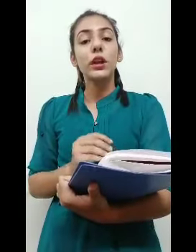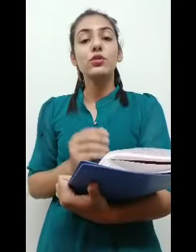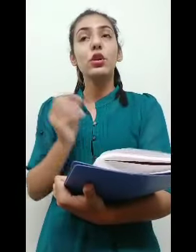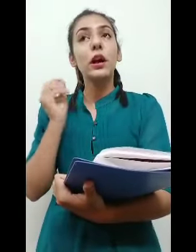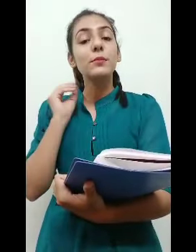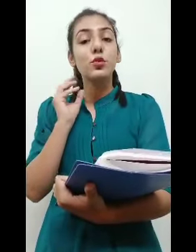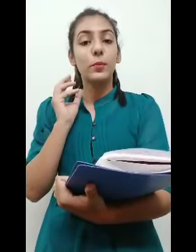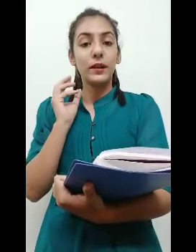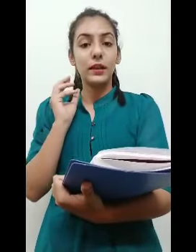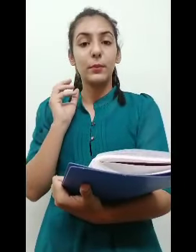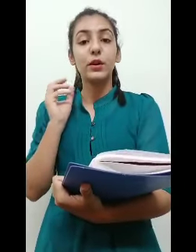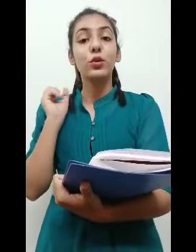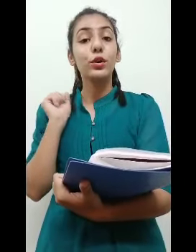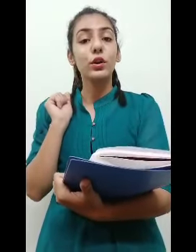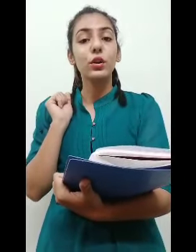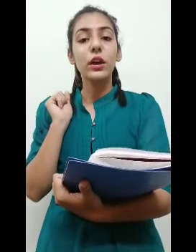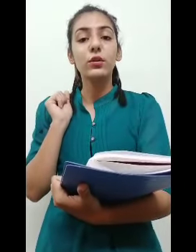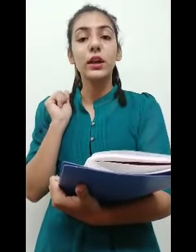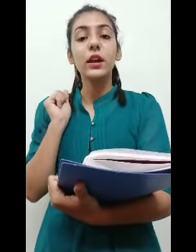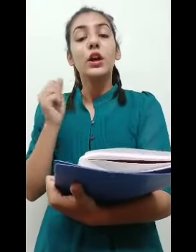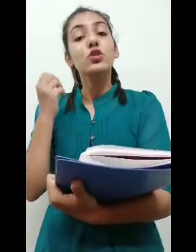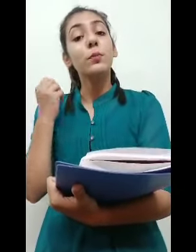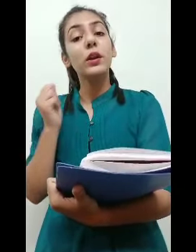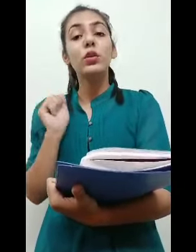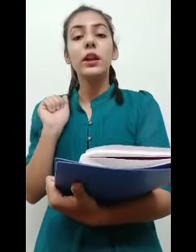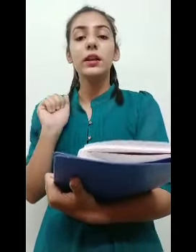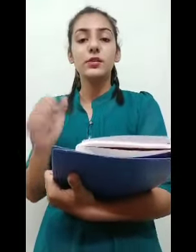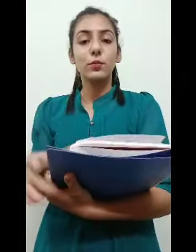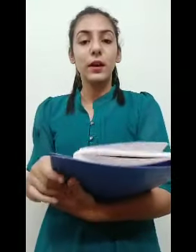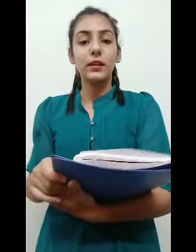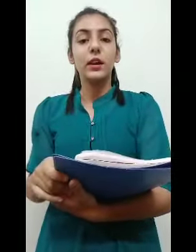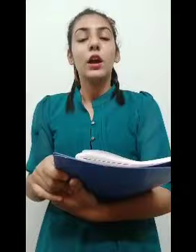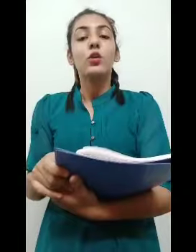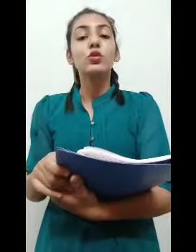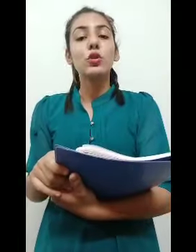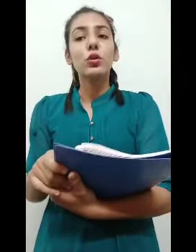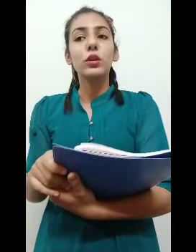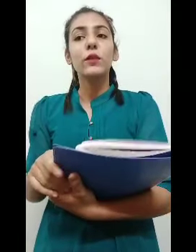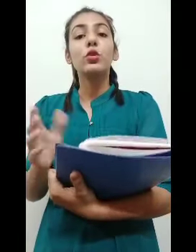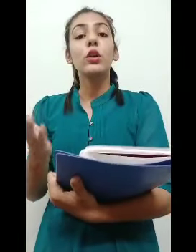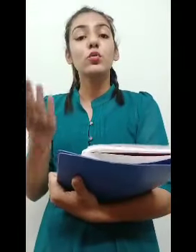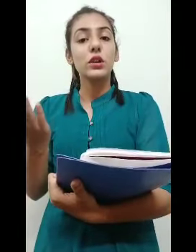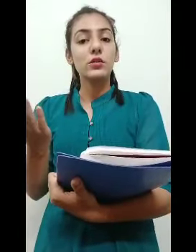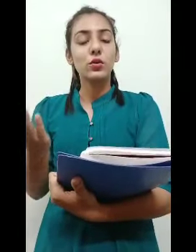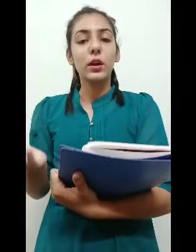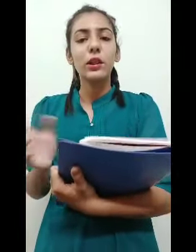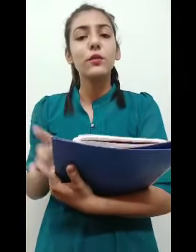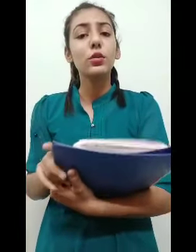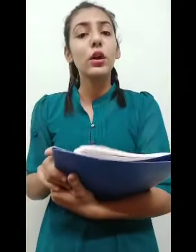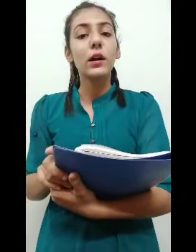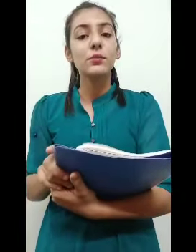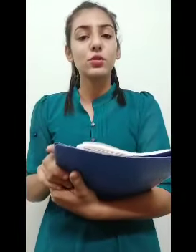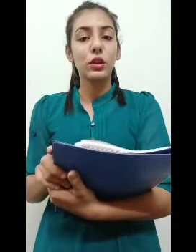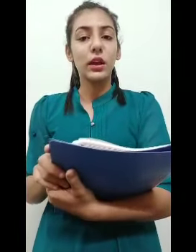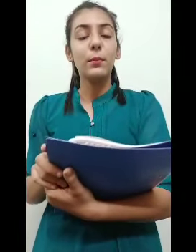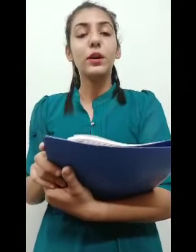हैं जो कम सुन पाते हैं, बट कोई कोई लोग क्या होते हैं? जो बिल्कुल ही नहीं सुन पाते। कुछ लोग होते हैं वो थोड़ा ऊंचा सुनते हैं, मतलब वो थोड़ा कम सुनते हैं, बट